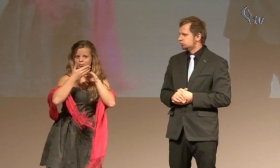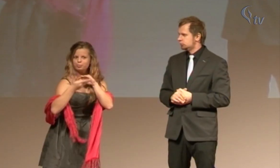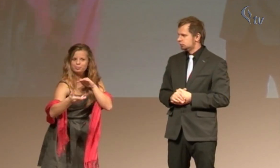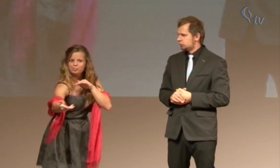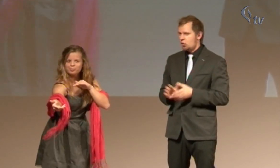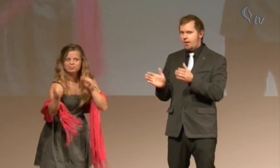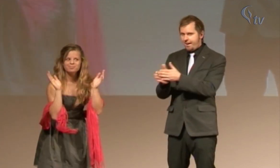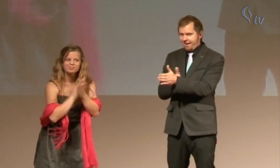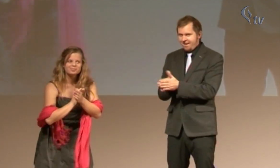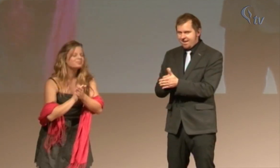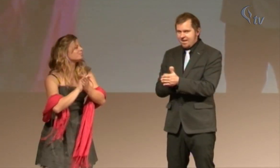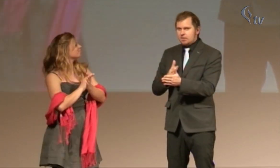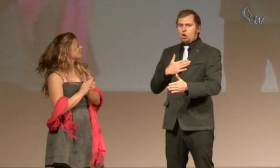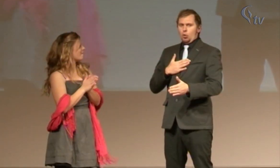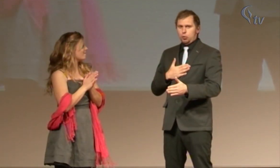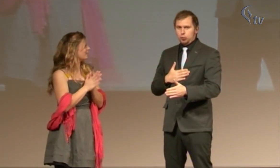6 saame hakkale sööma hakata, olega ja.